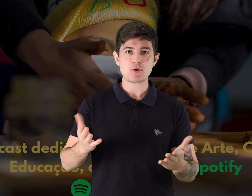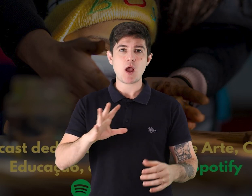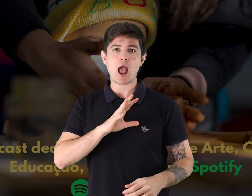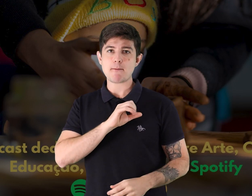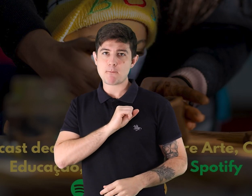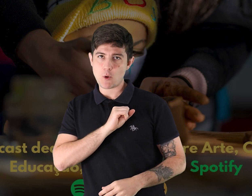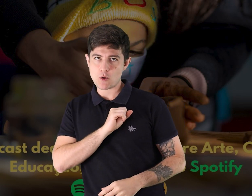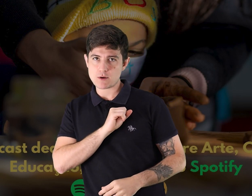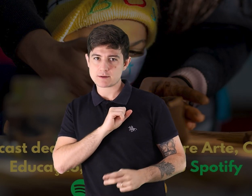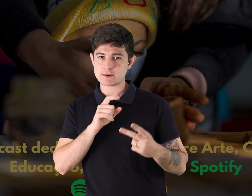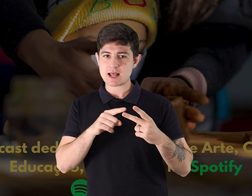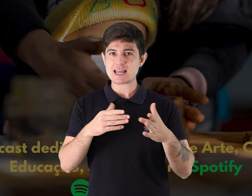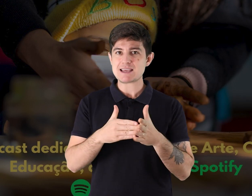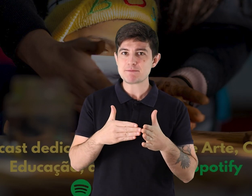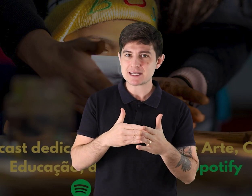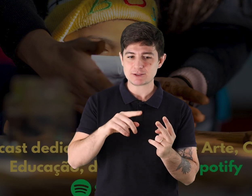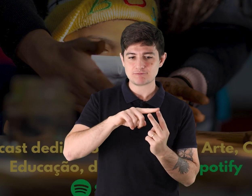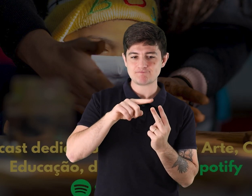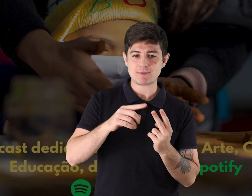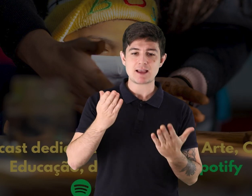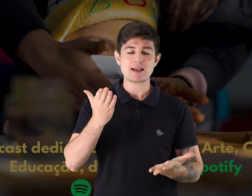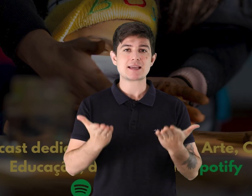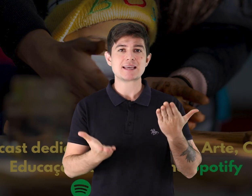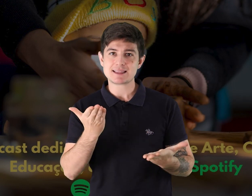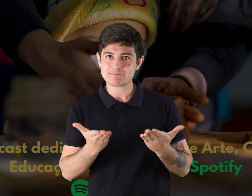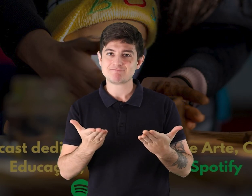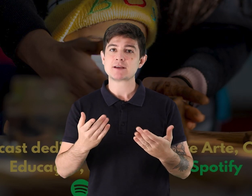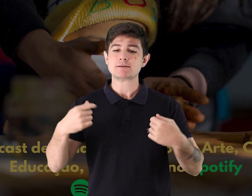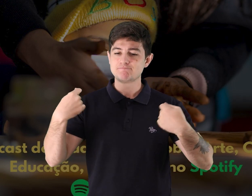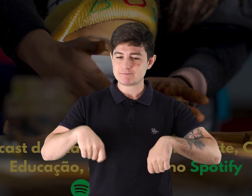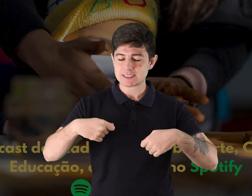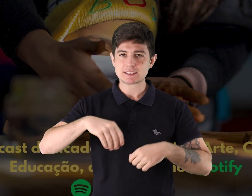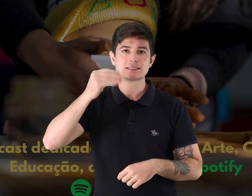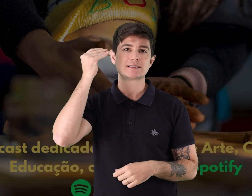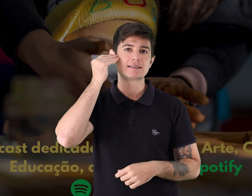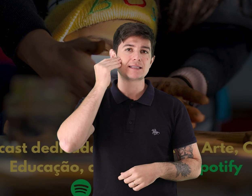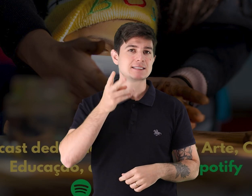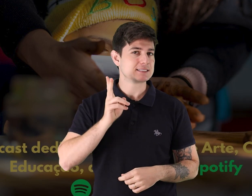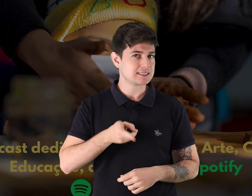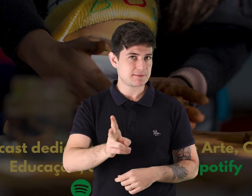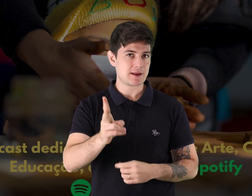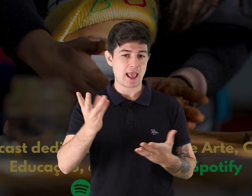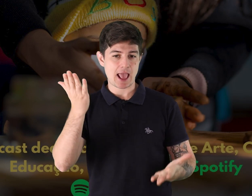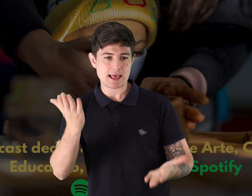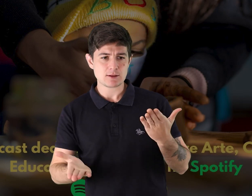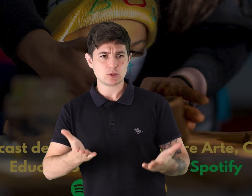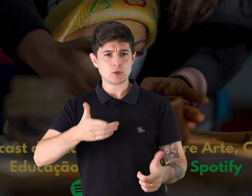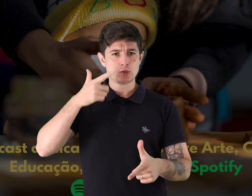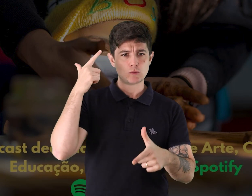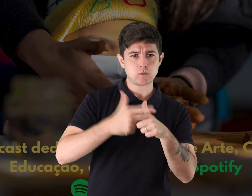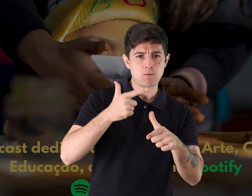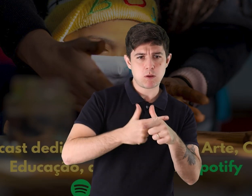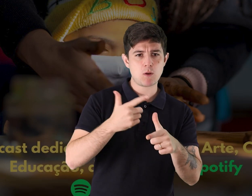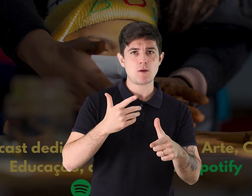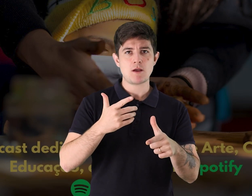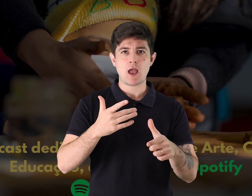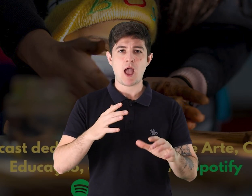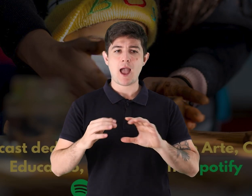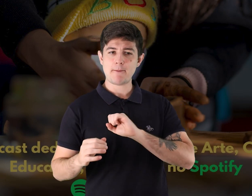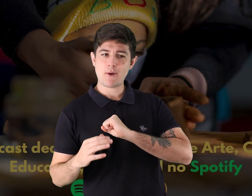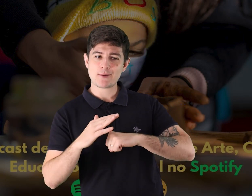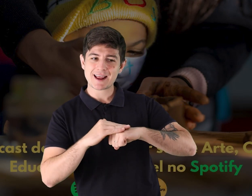entre o amor e o limite, esse deve ser buscado constantemente, né? E aí não